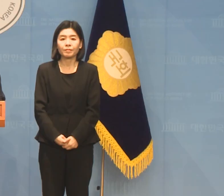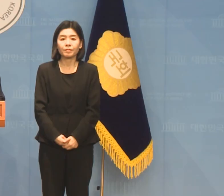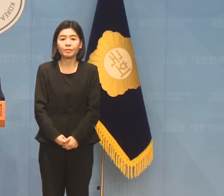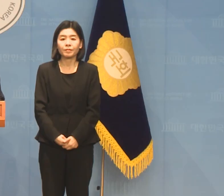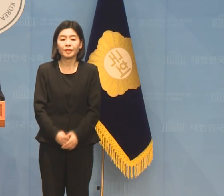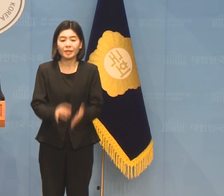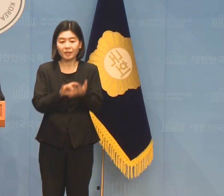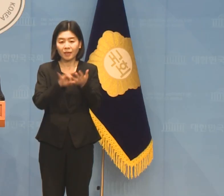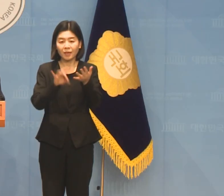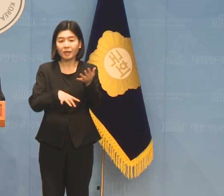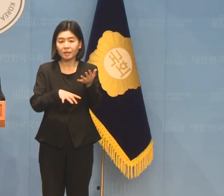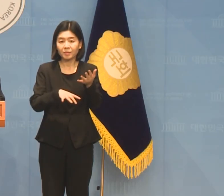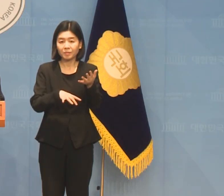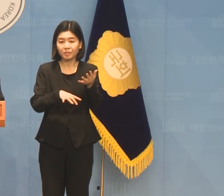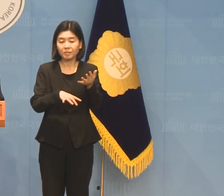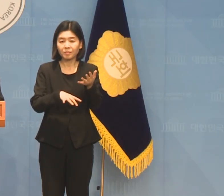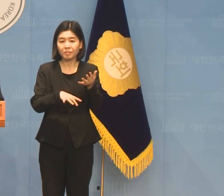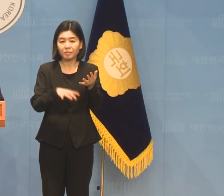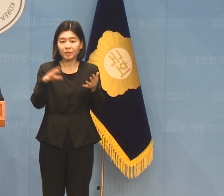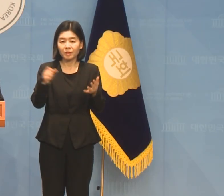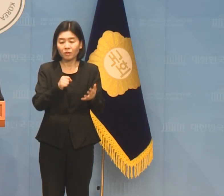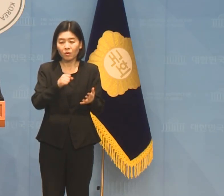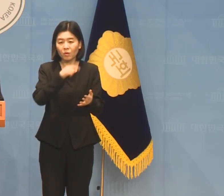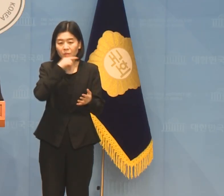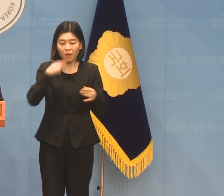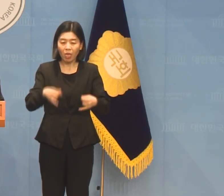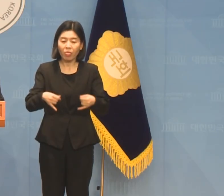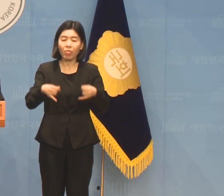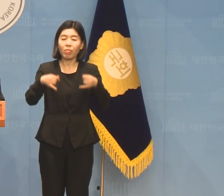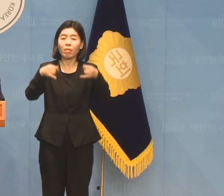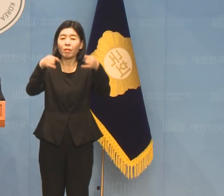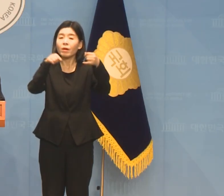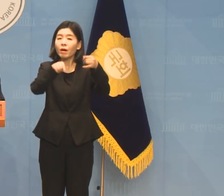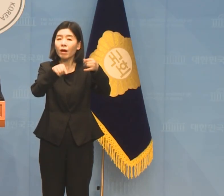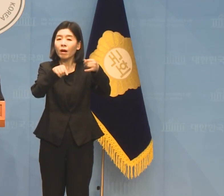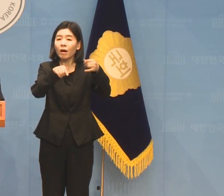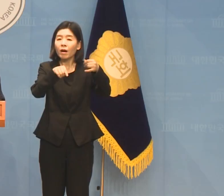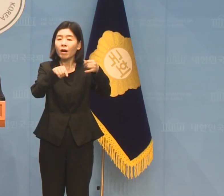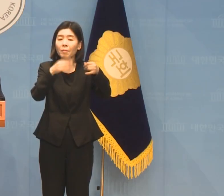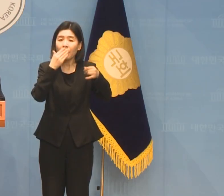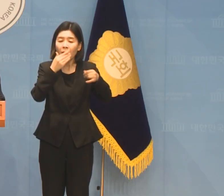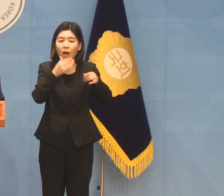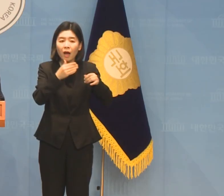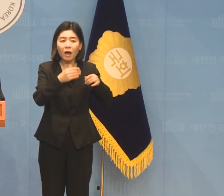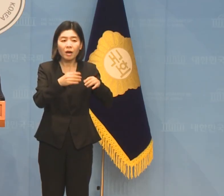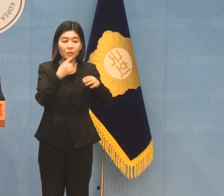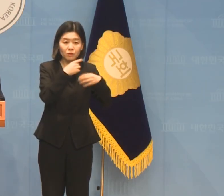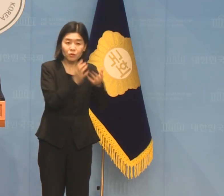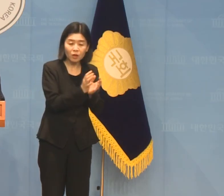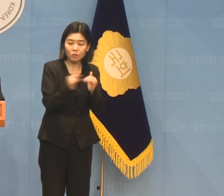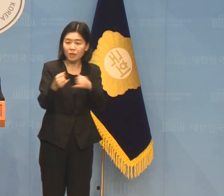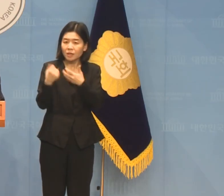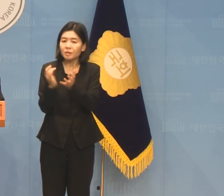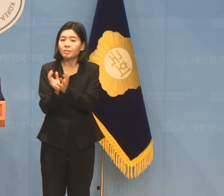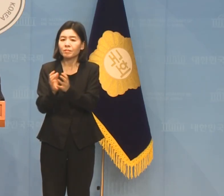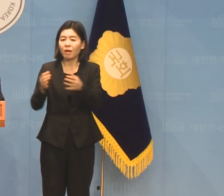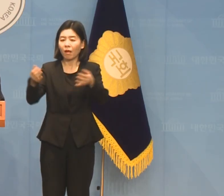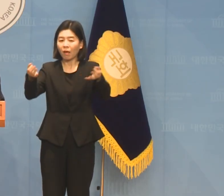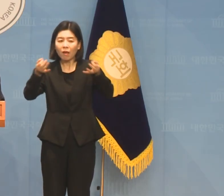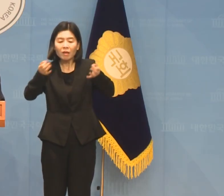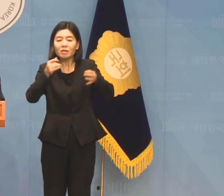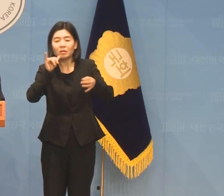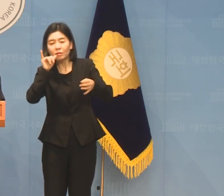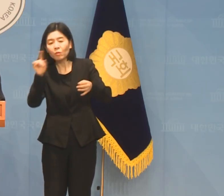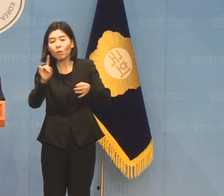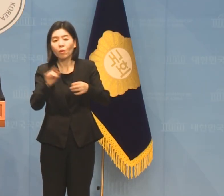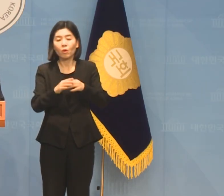세금으로 막을 900조 빚, 민주당과 국민의힘은 포퓰리즘 중독. 지난 20일 정부 적자성 채무가